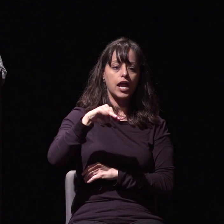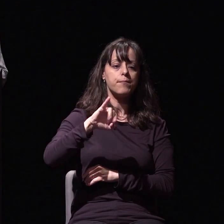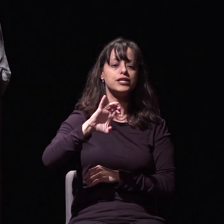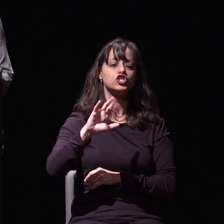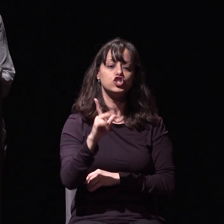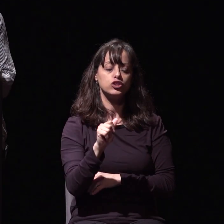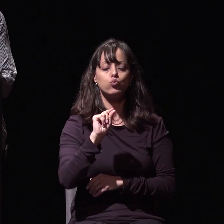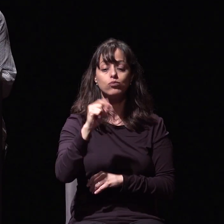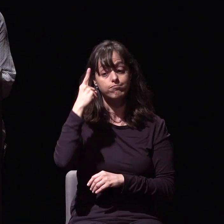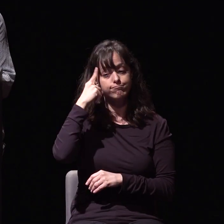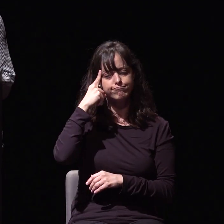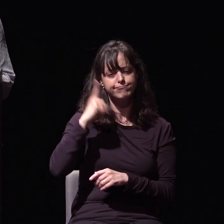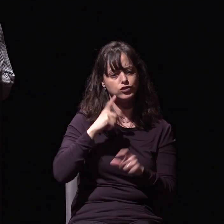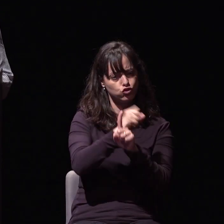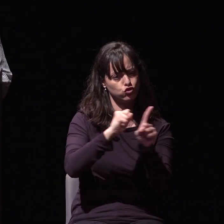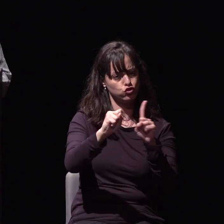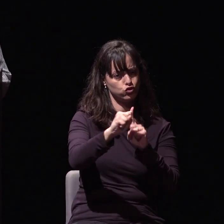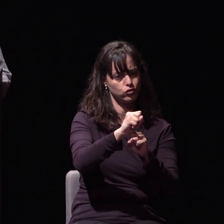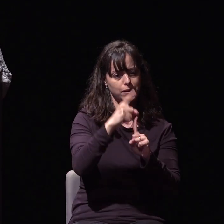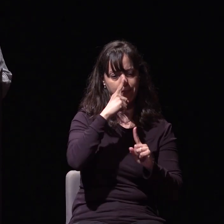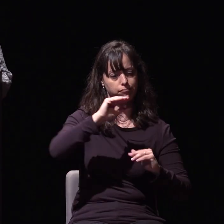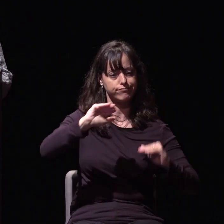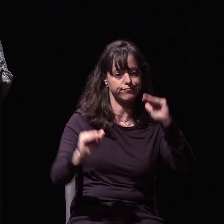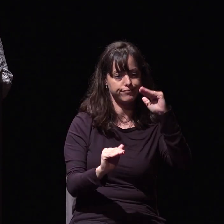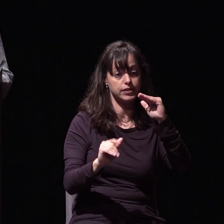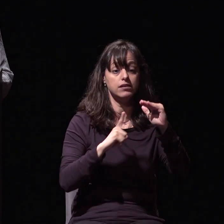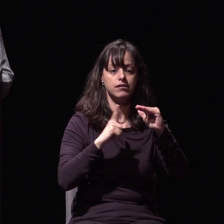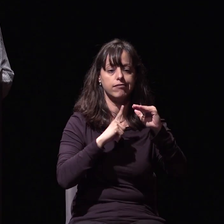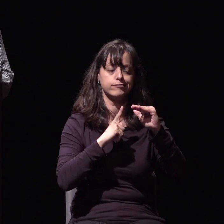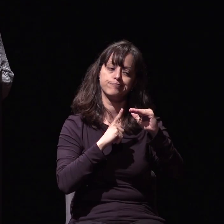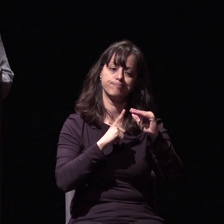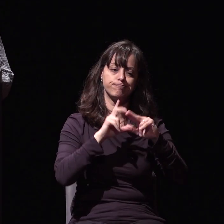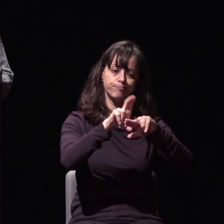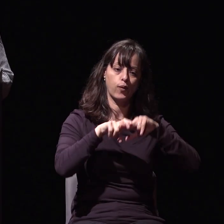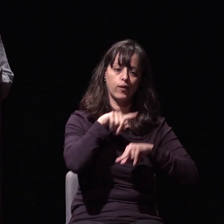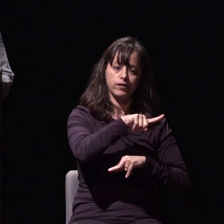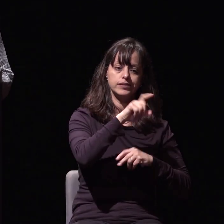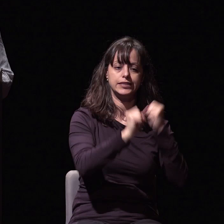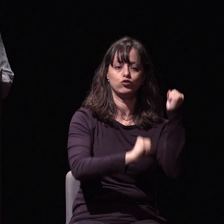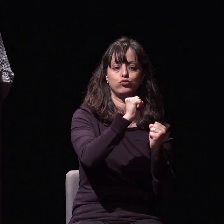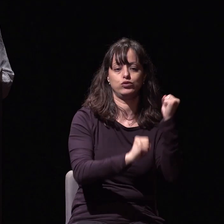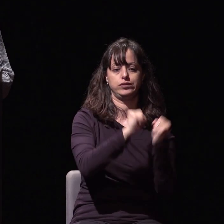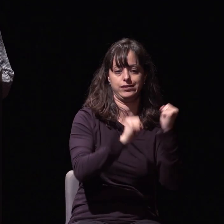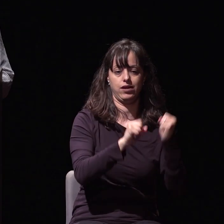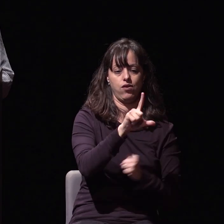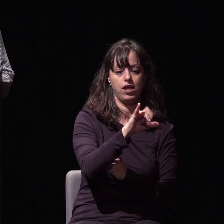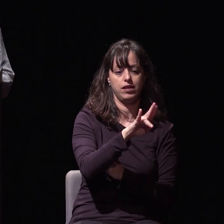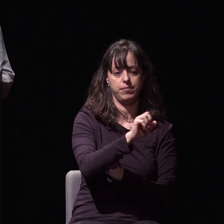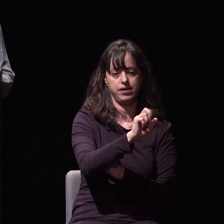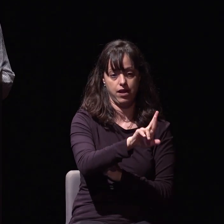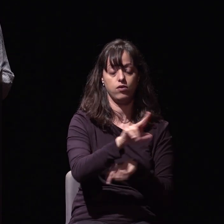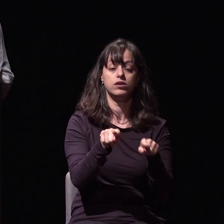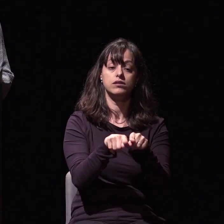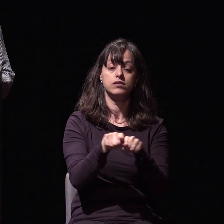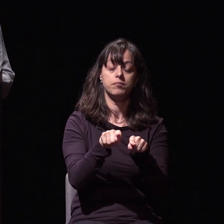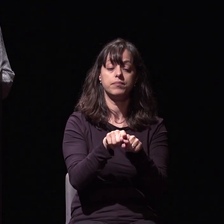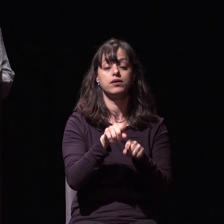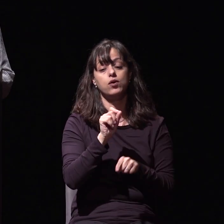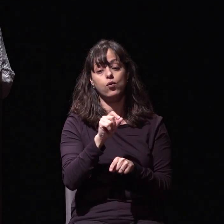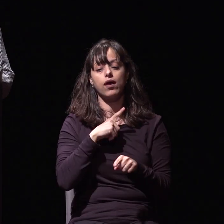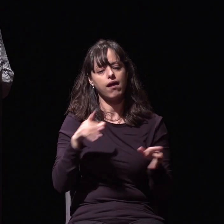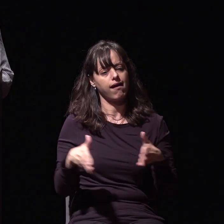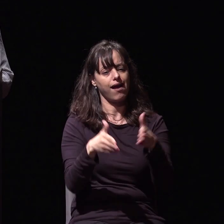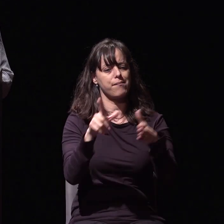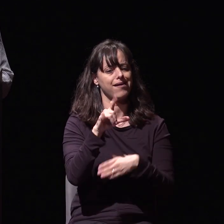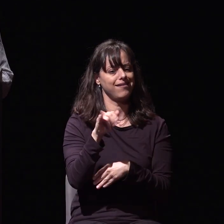situação desigual diante da cultura industrial, liberal. Os discursos após o golpe tomaram outros caminhos. Lina não